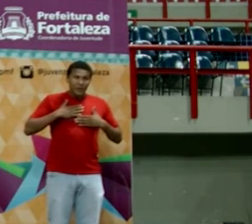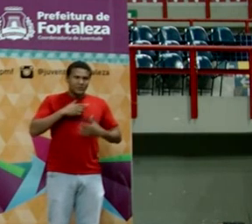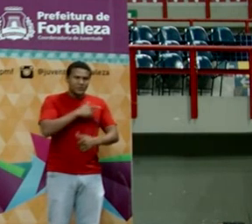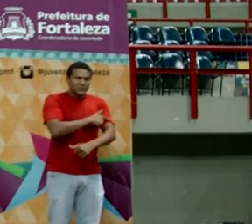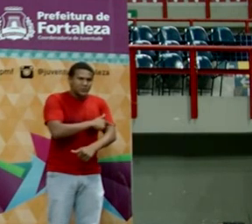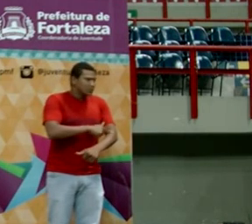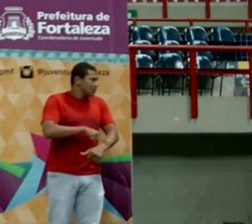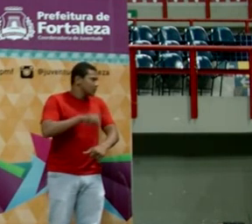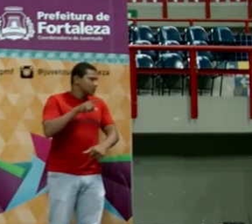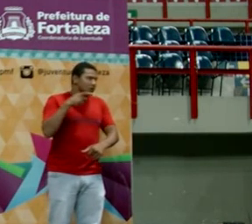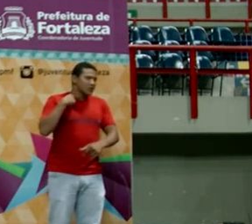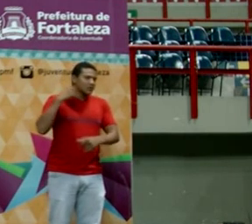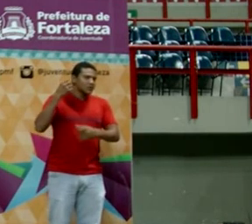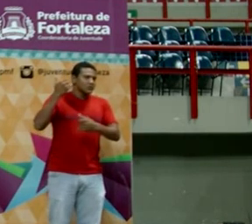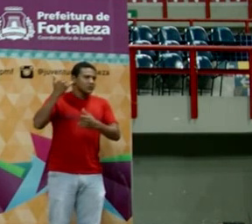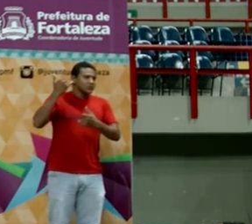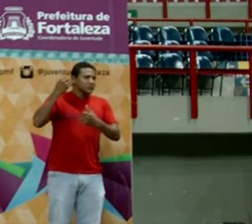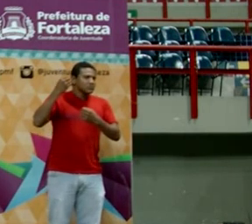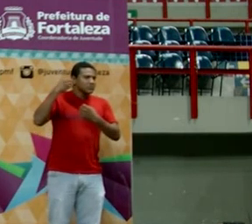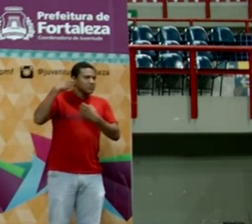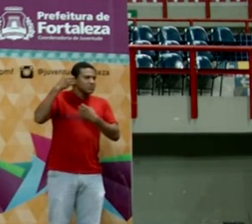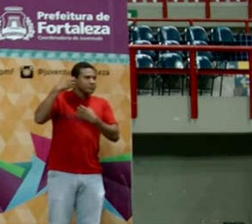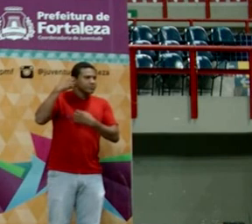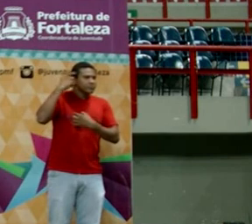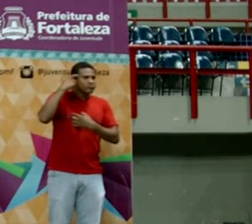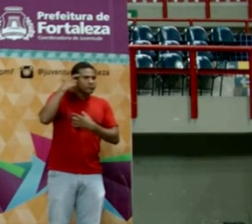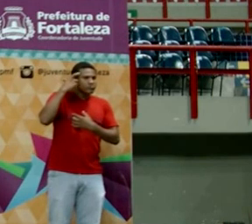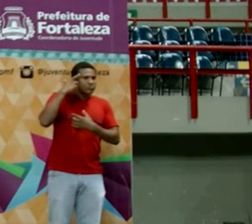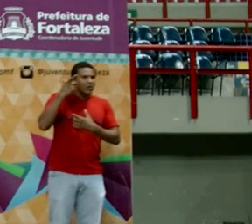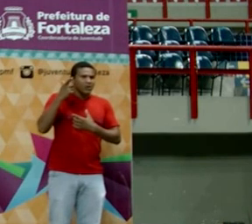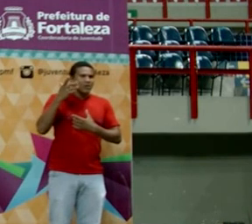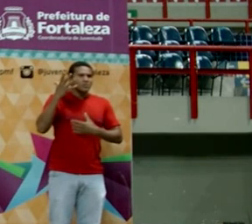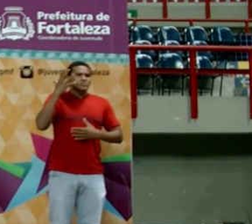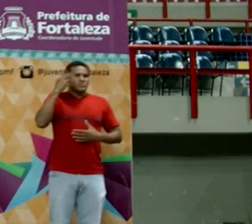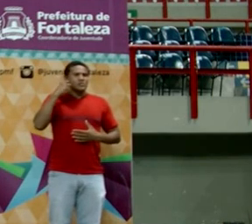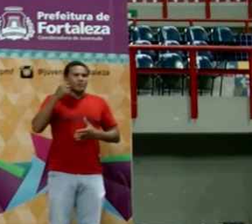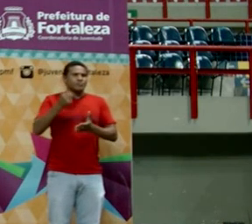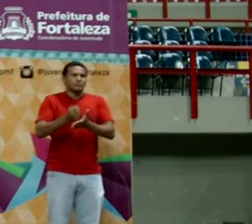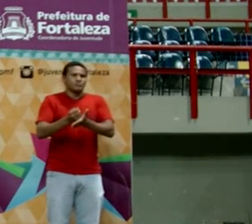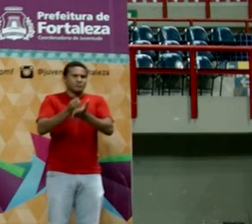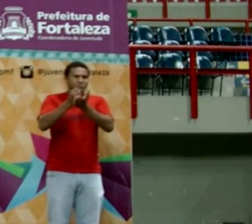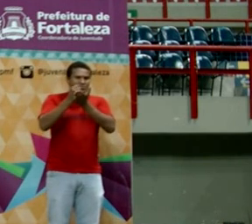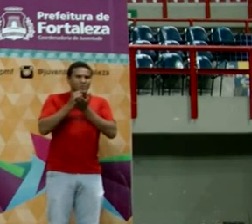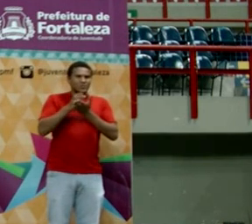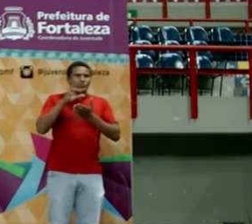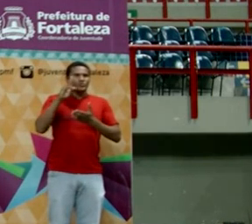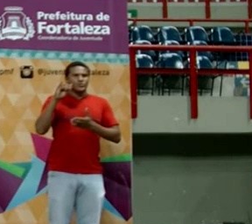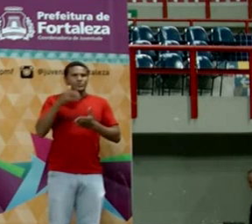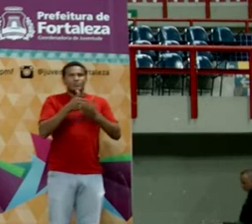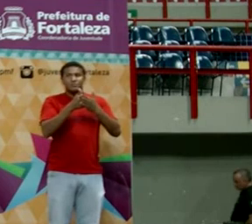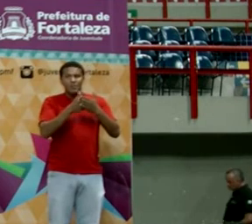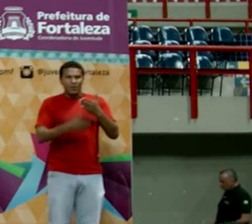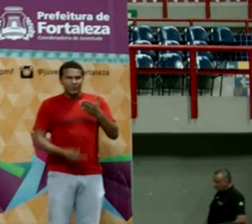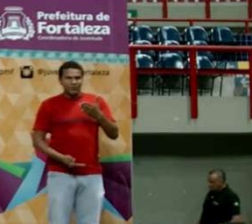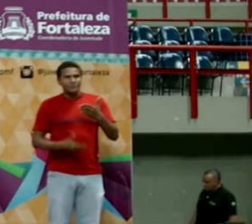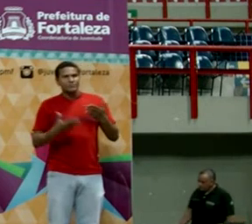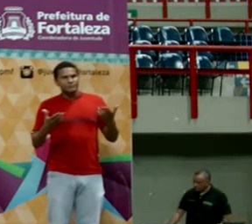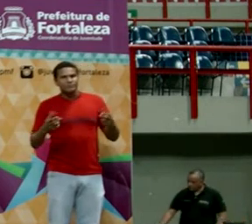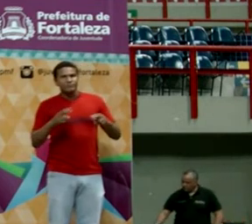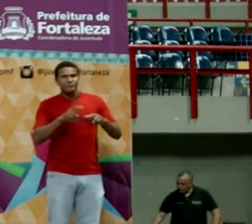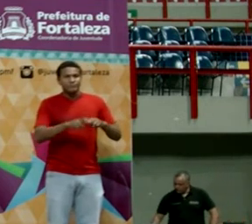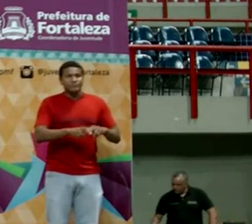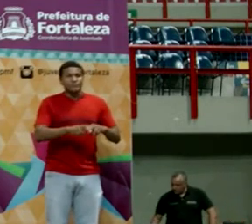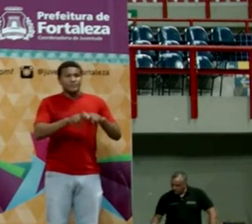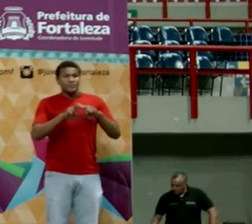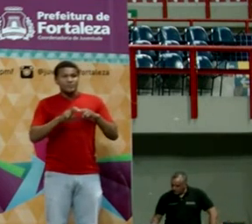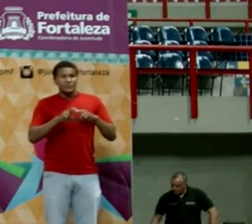que isso era feito, eu sei o quanto me ajudou no dia que eu fui fazer minha prova, tá certo? Então assim,